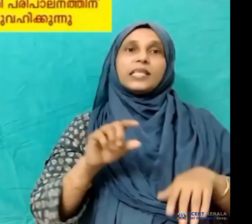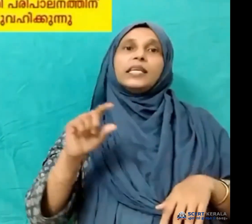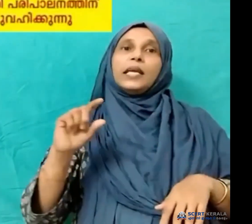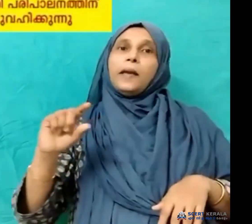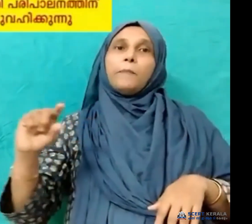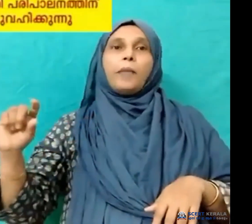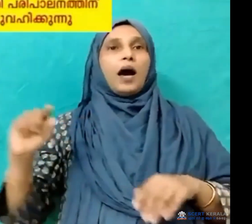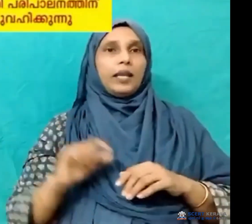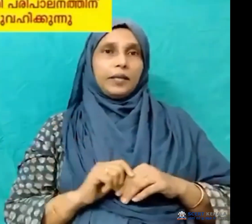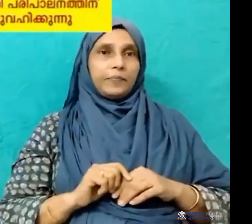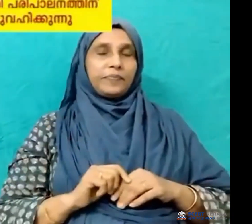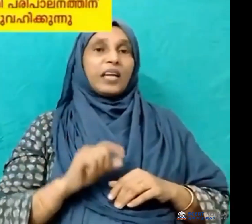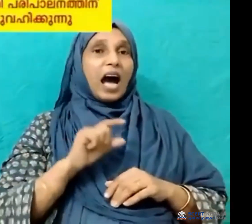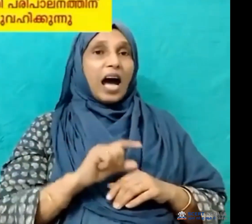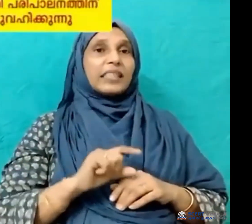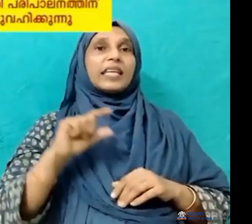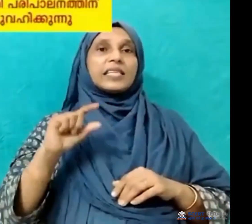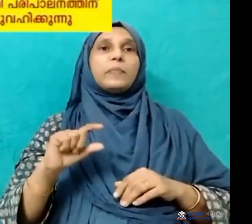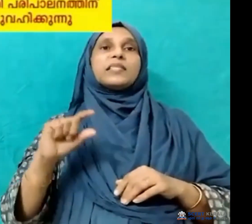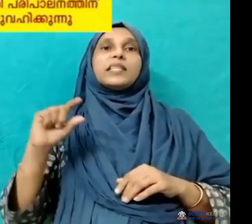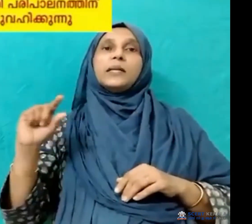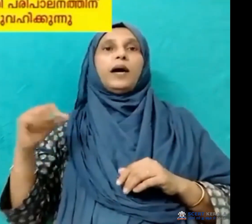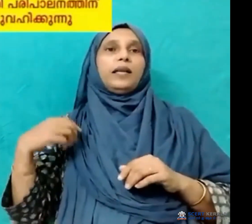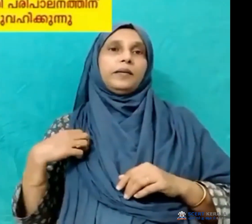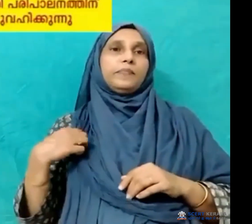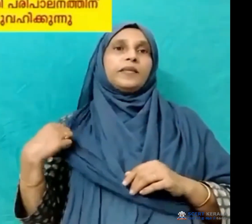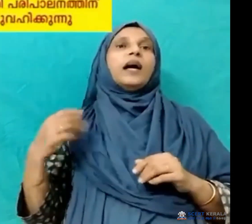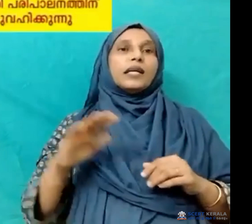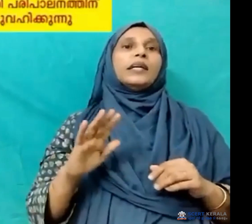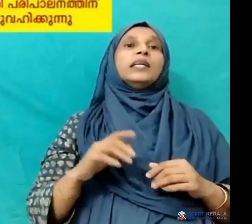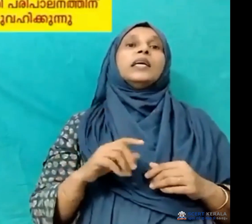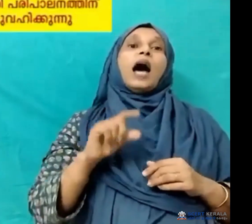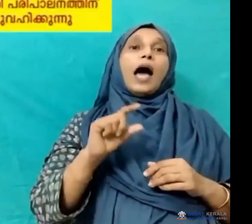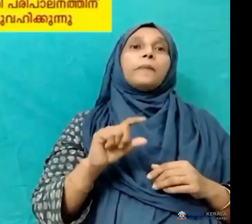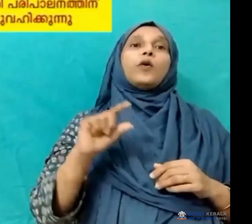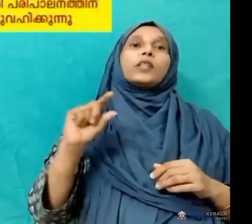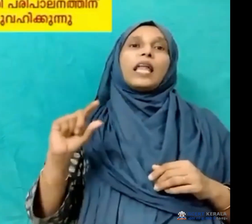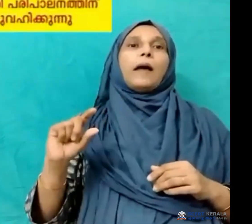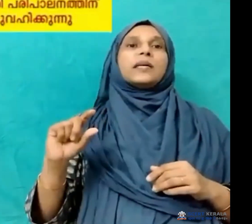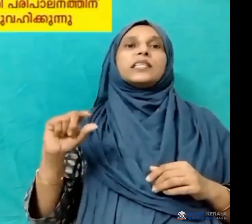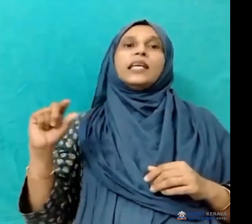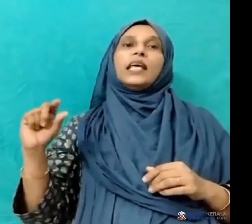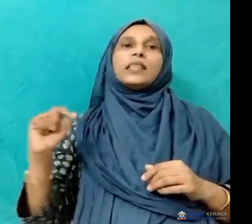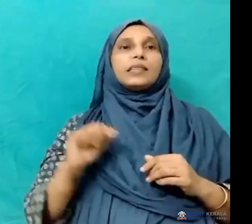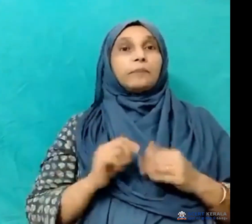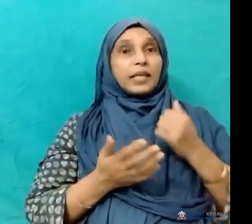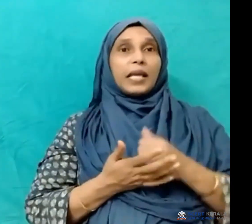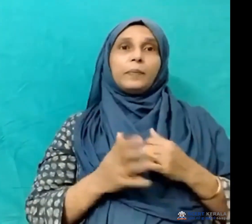സമസ്ഥിതി പാലനം, ആന്തര സമസ്ഥിതി പാലനം, അതാണ് ഹൈപ്പോ തലാമസിന്റെ